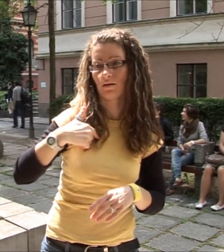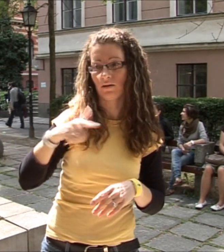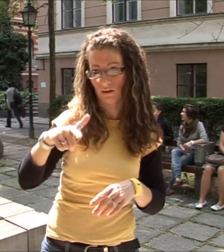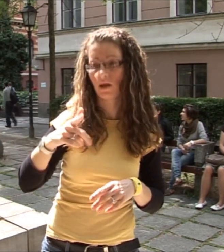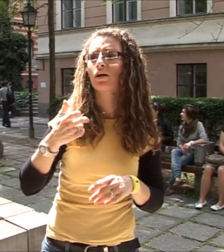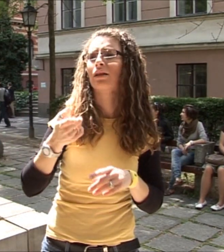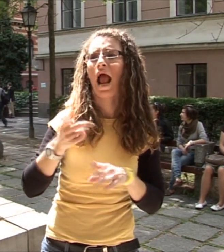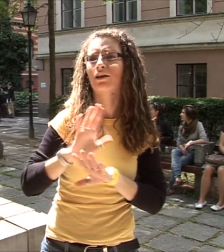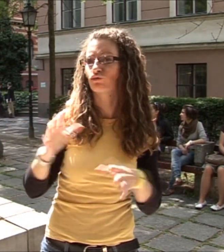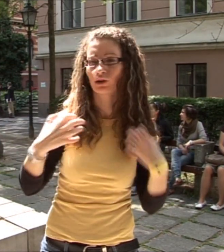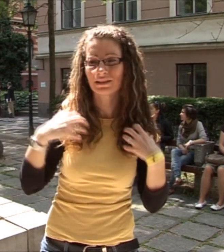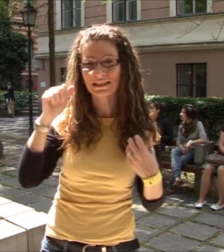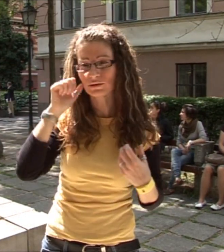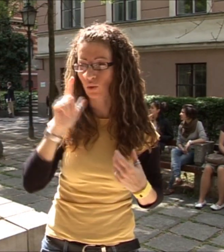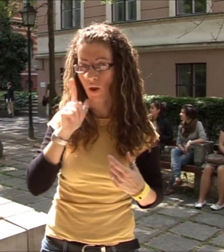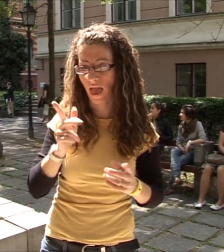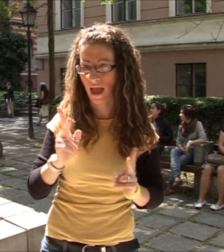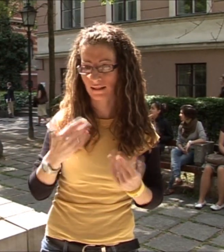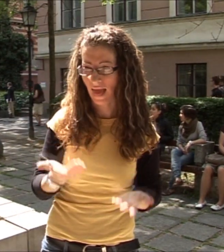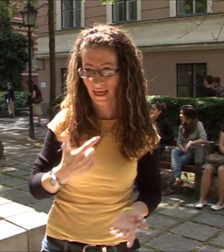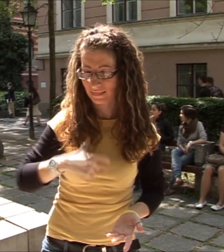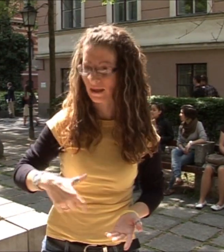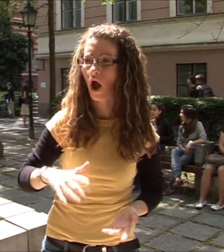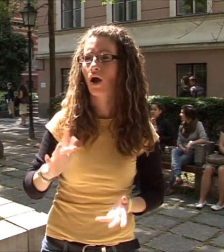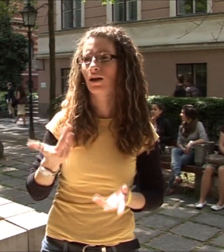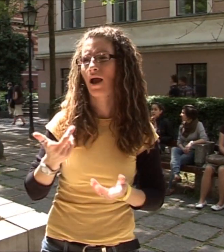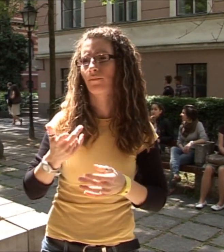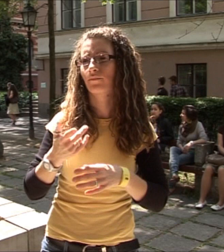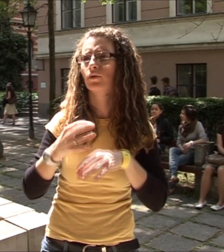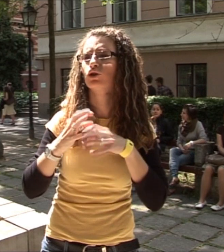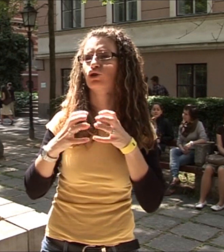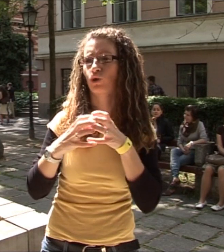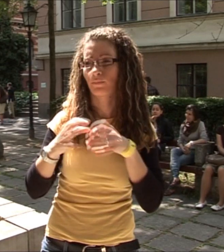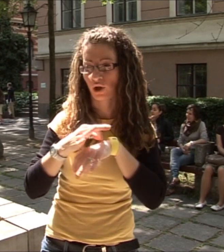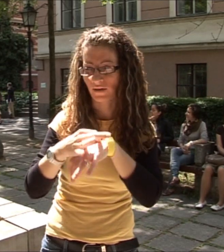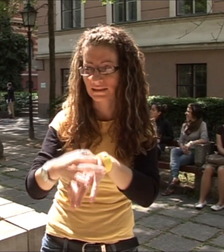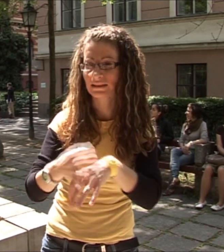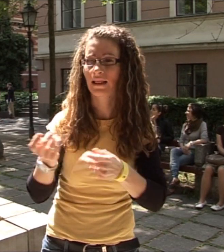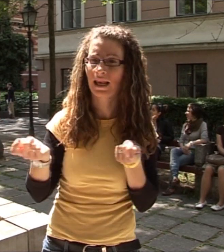sesöő de ez nem csak f lehetes hanem